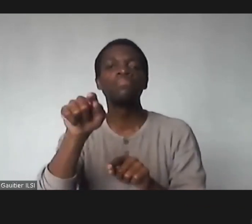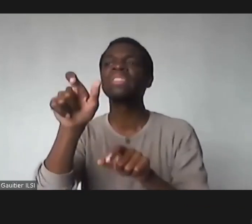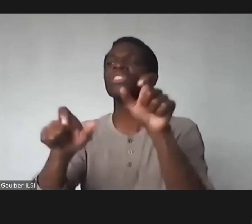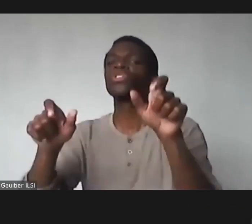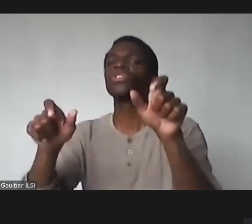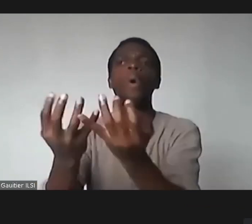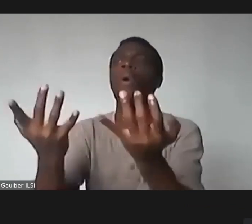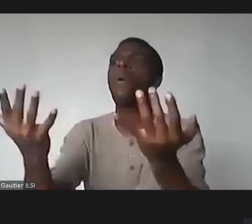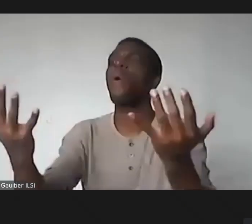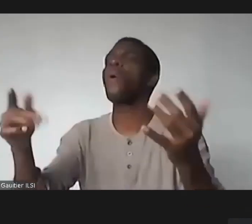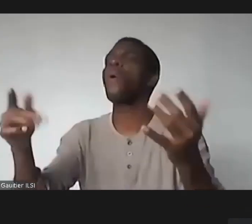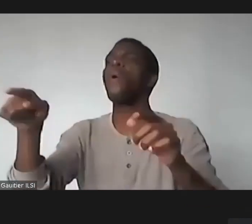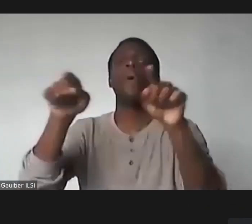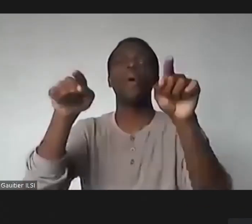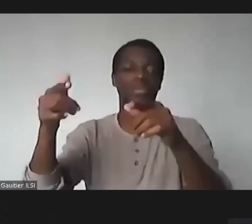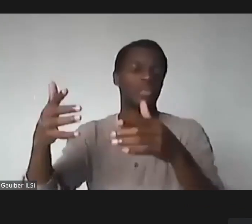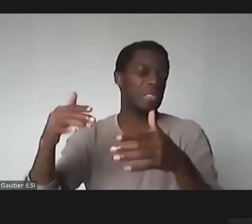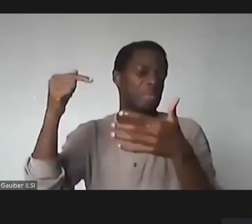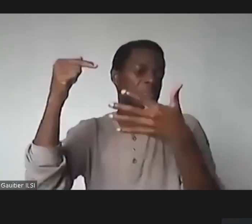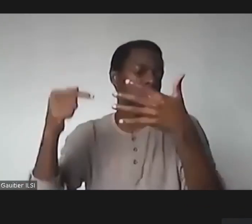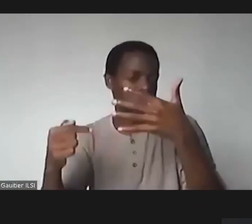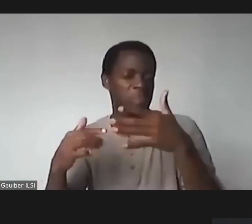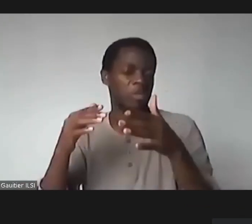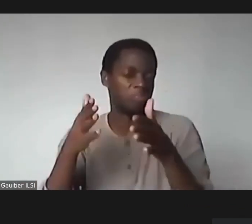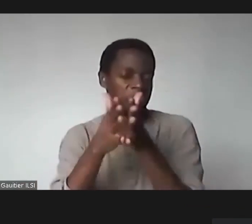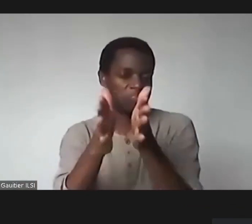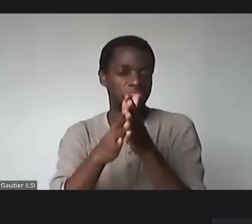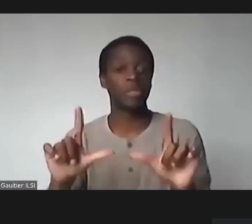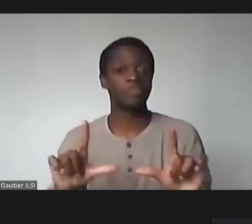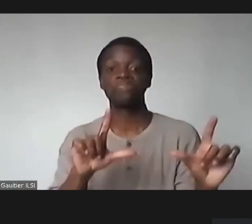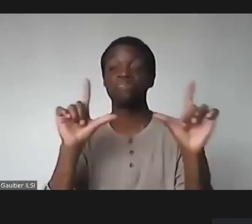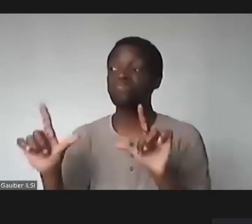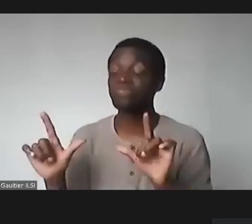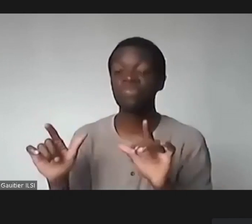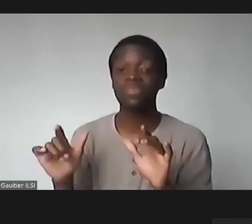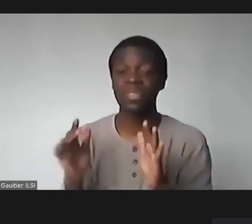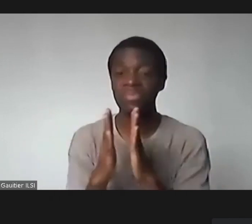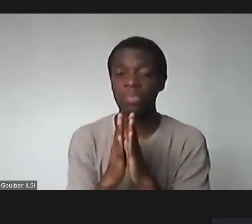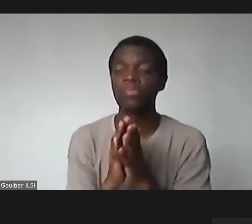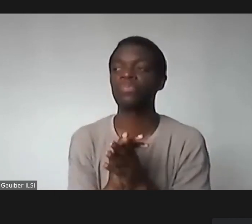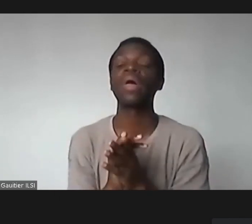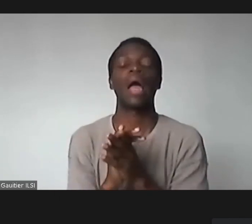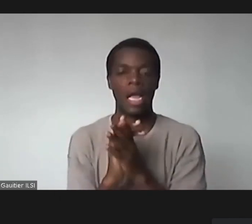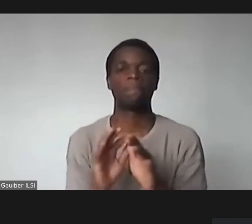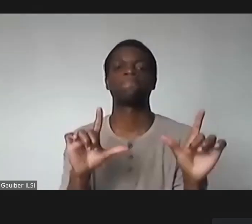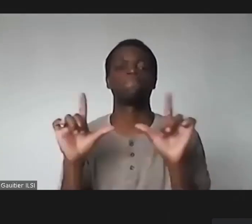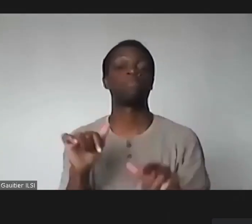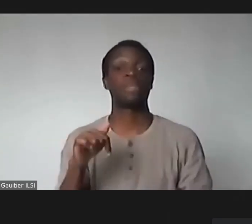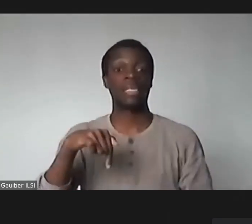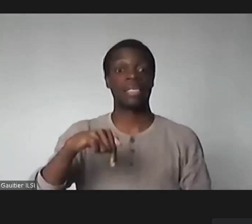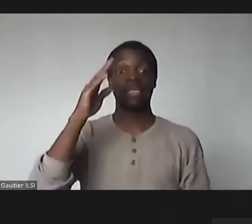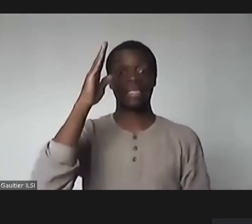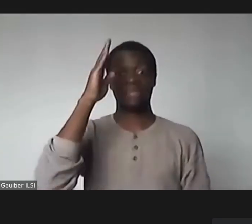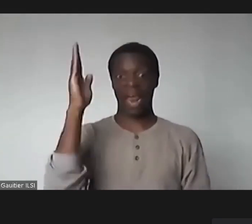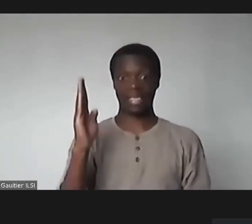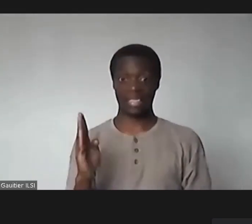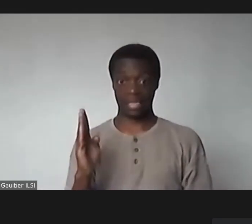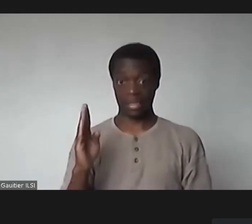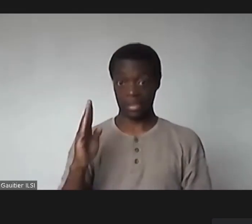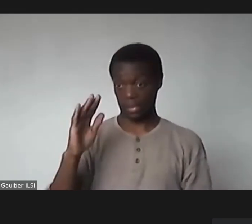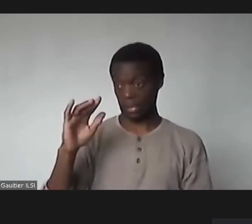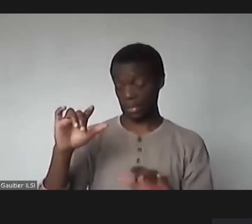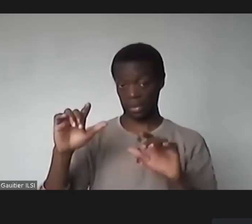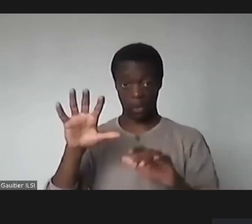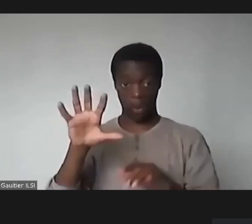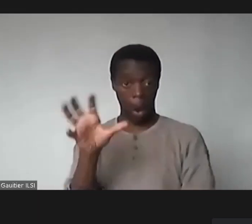el otro slide, por favor. Bien, acá en Brasil tenemos una ley que nos obliga